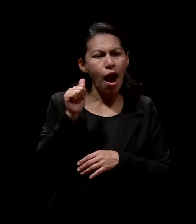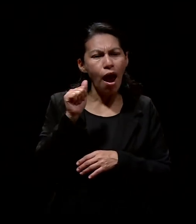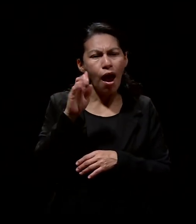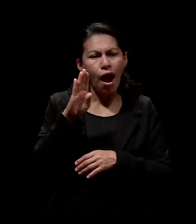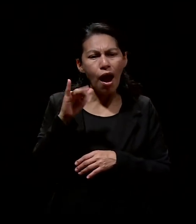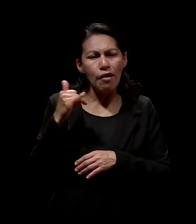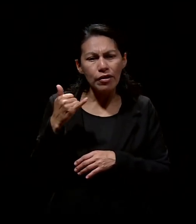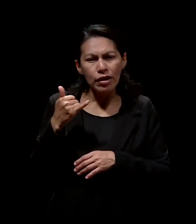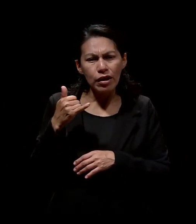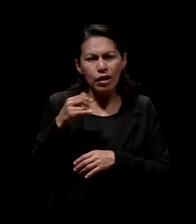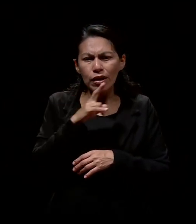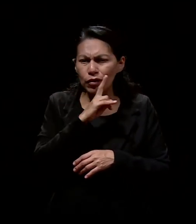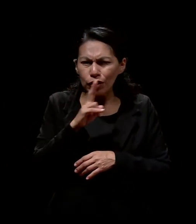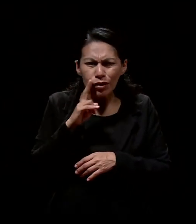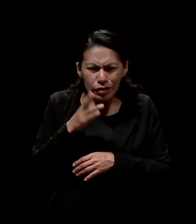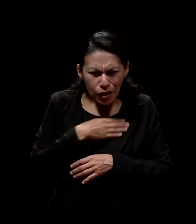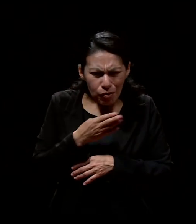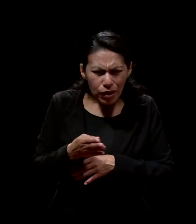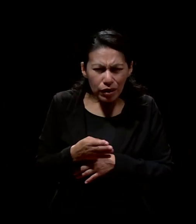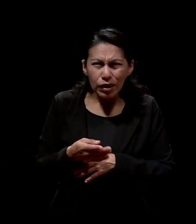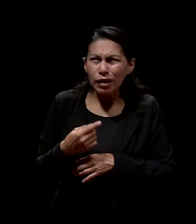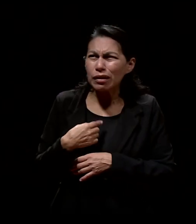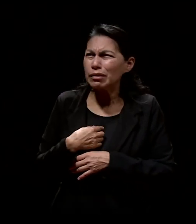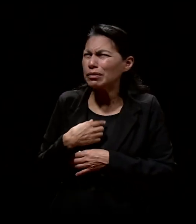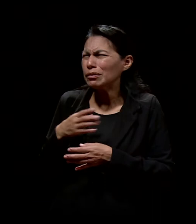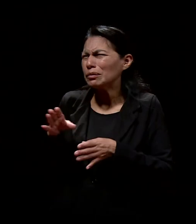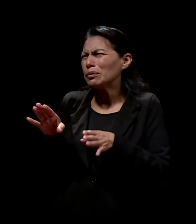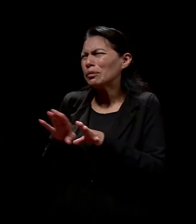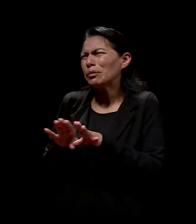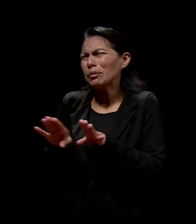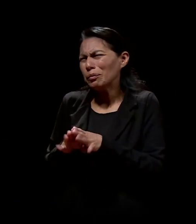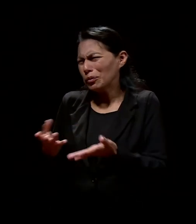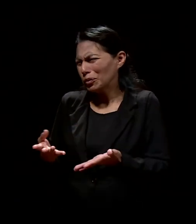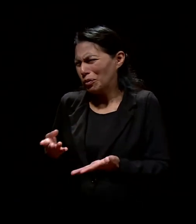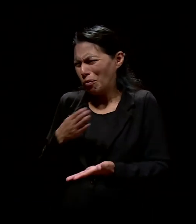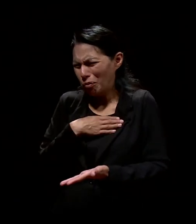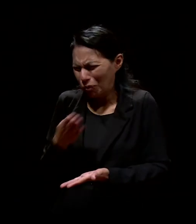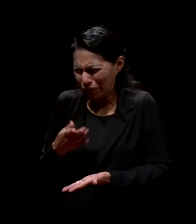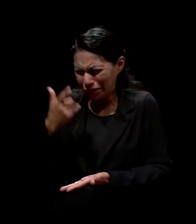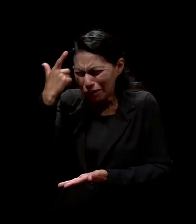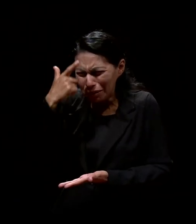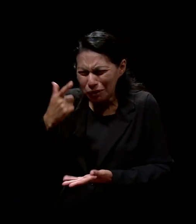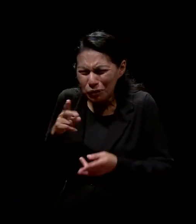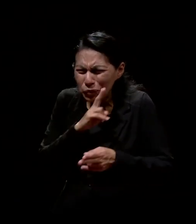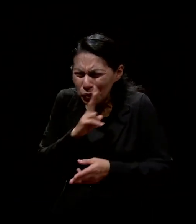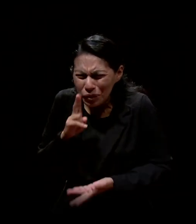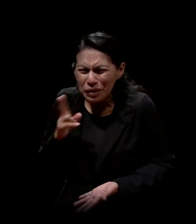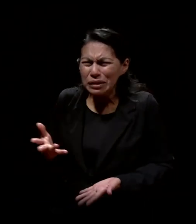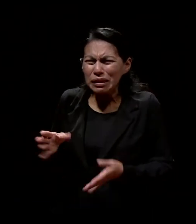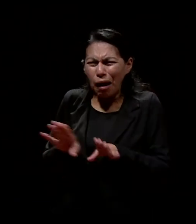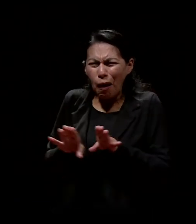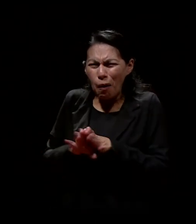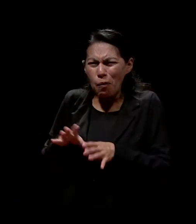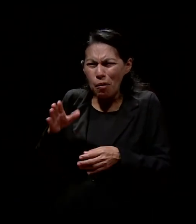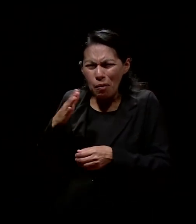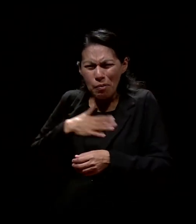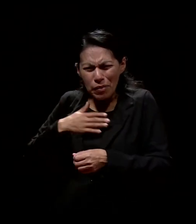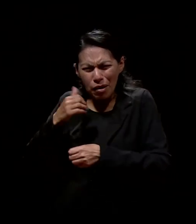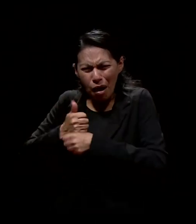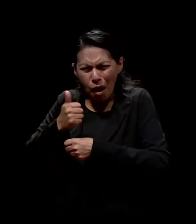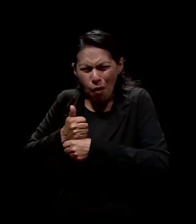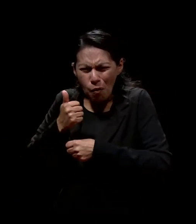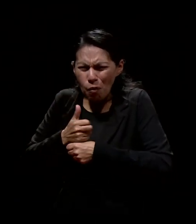noticia. Y yo dije, ¿qué noticia buena puede haber en estos momentos, no? Sin embargo, Dios estaba obrando.